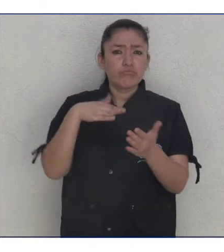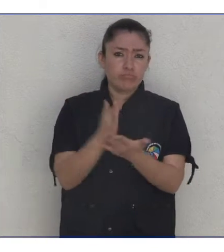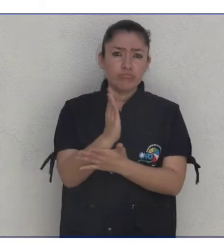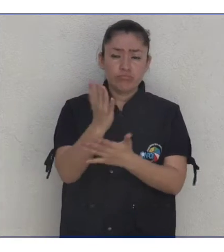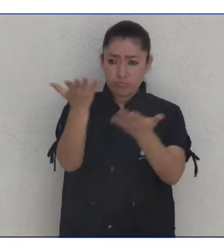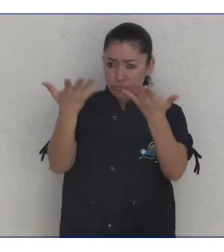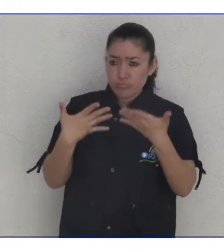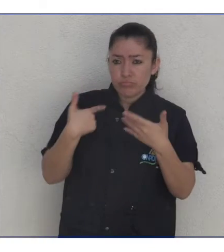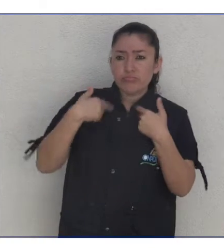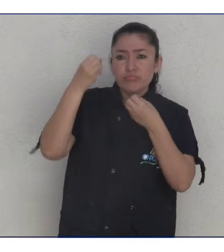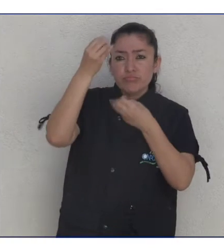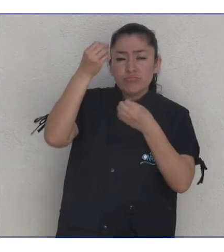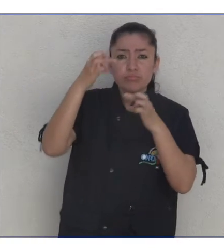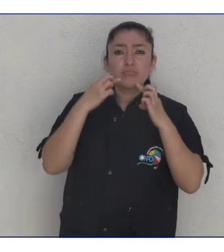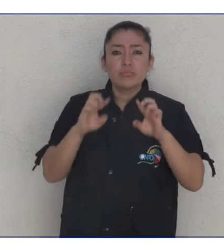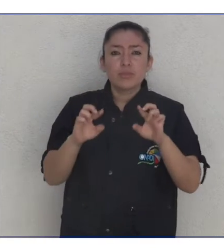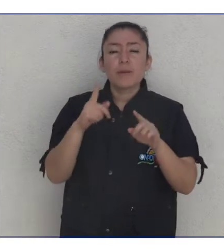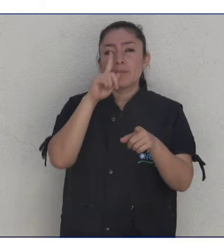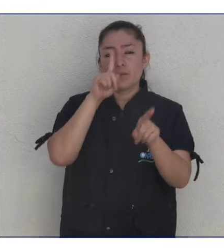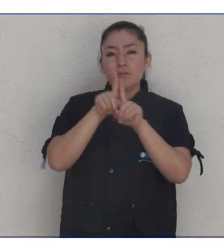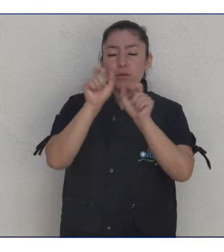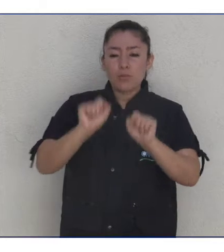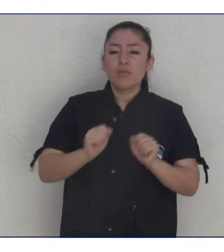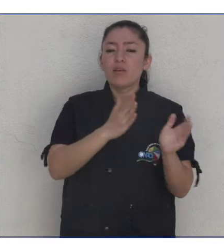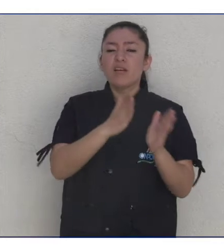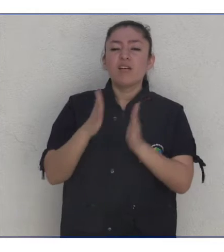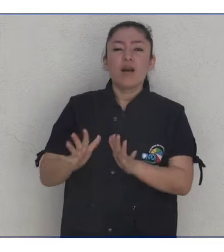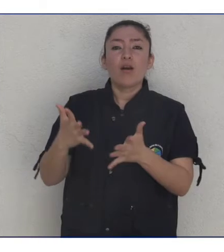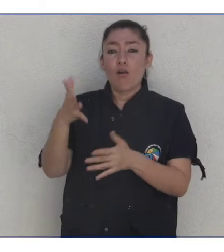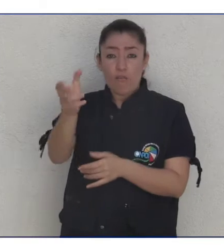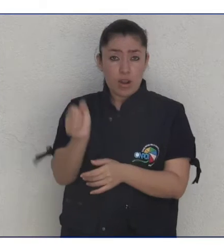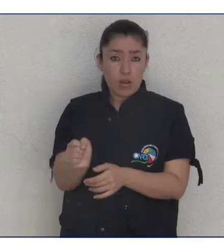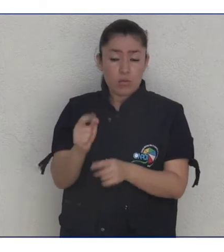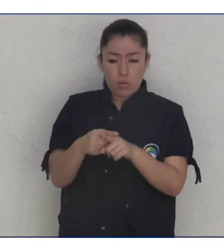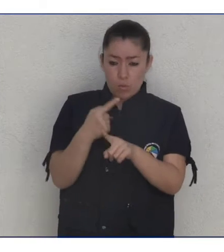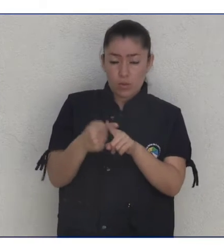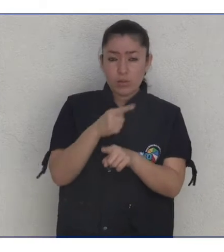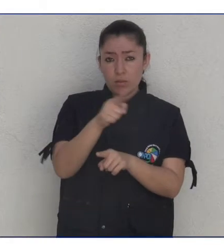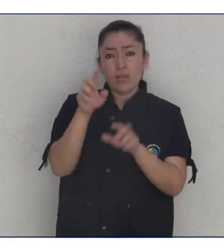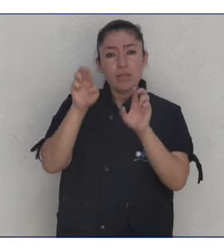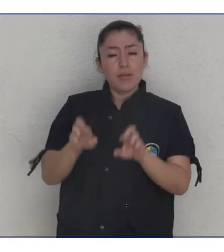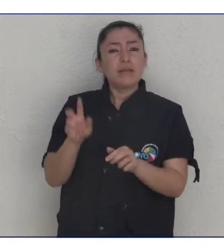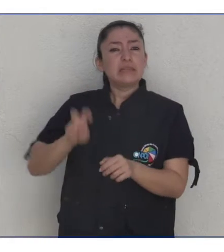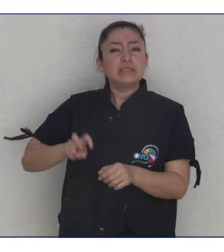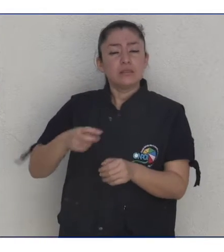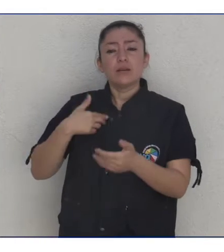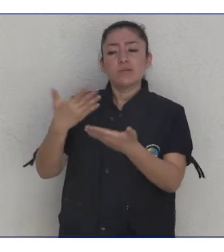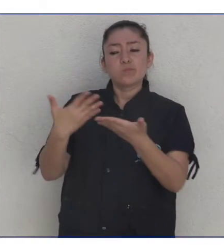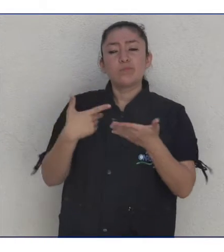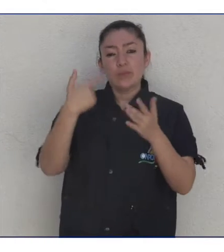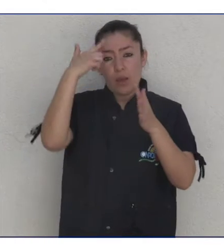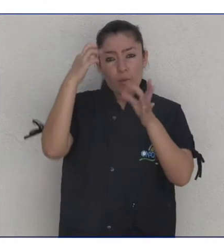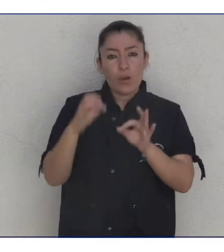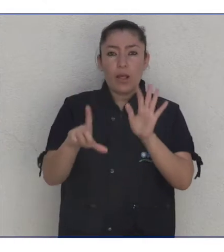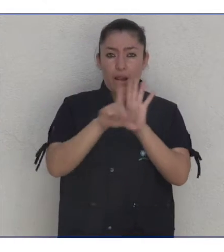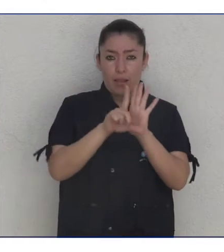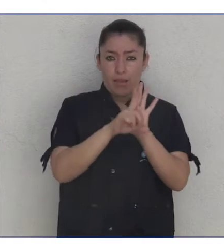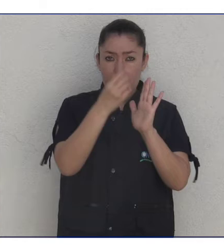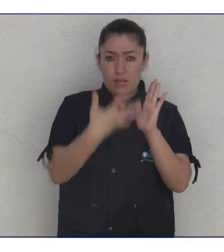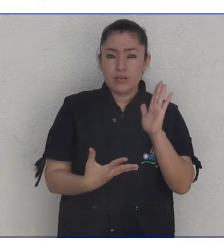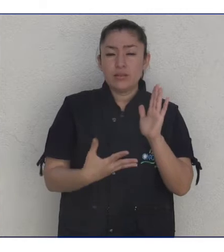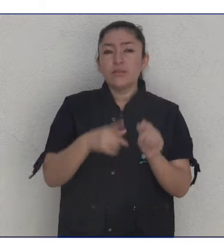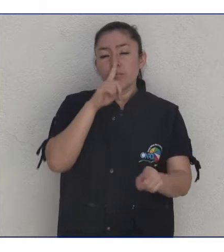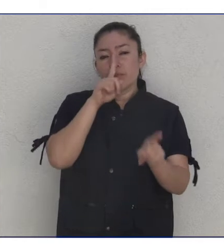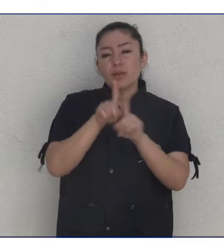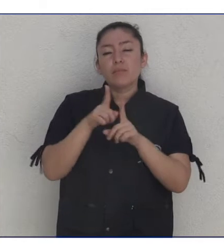derecho a tener acceso a la información pública en posesión de los sujetos obligados, cuando lo solicite de conformidad con lo previsto en esta ley.